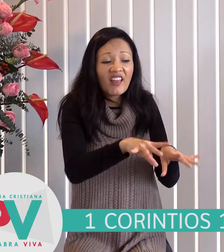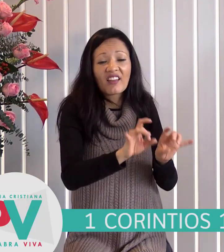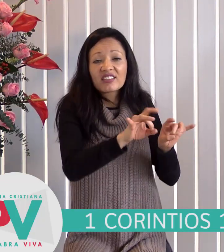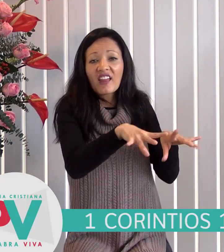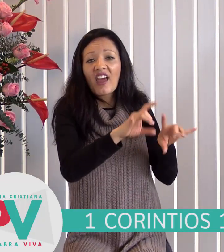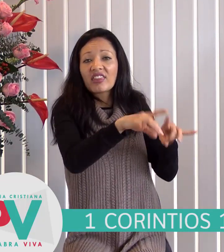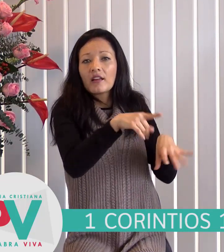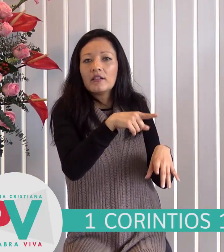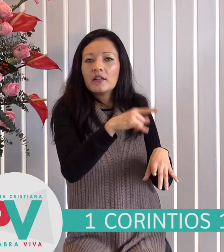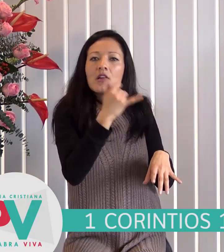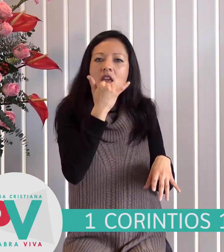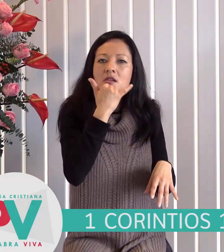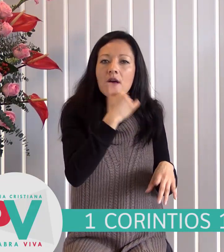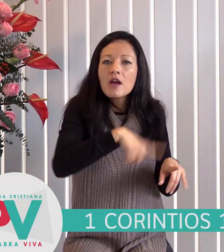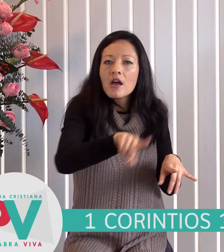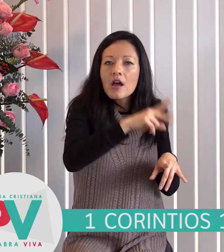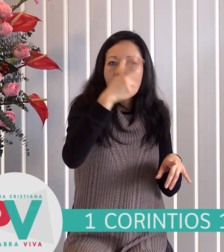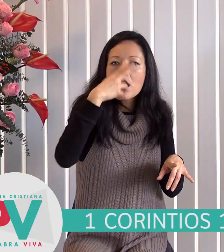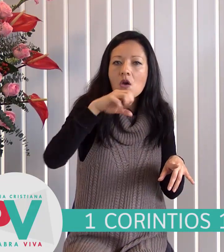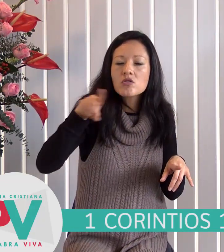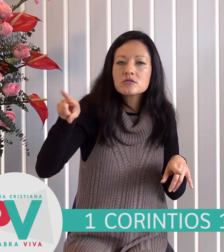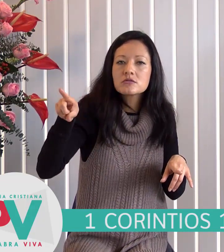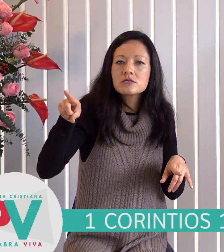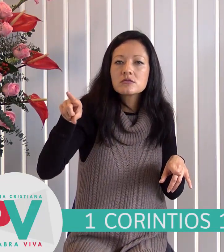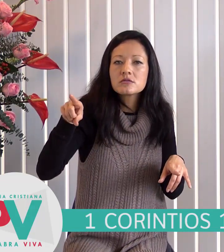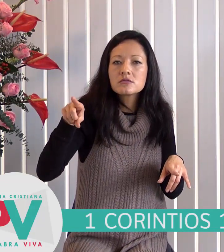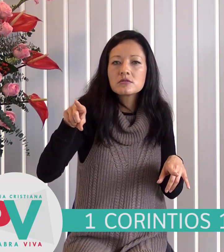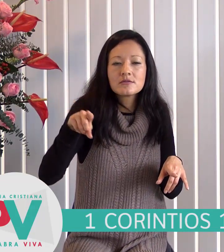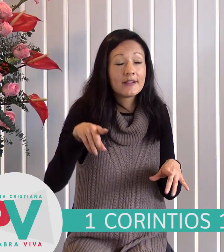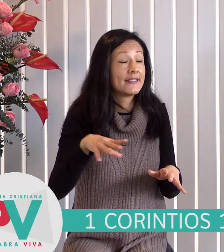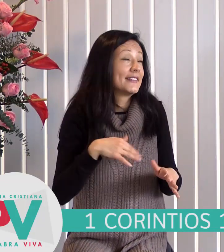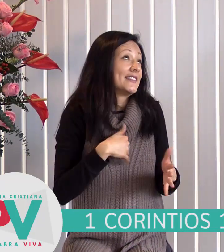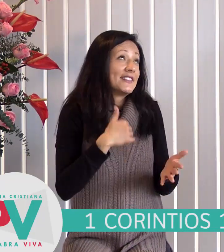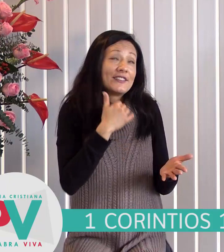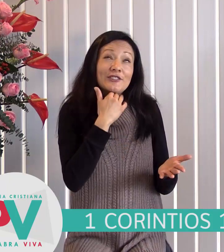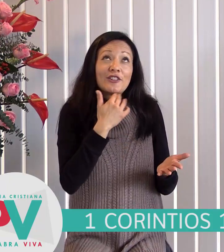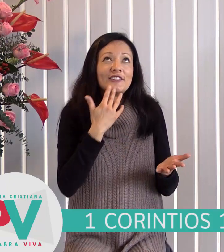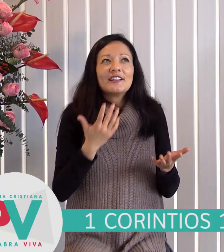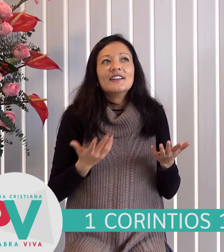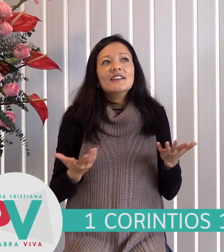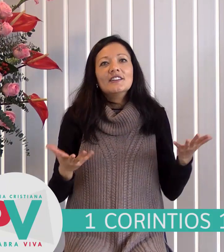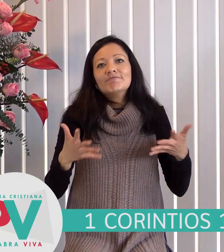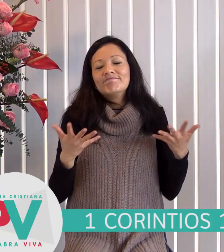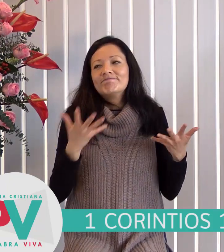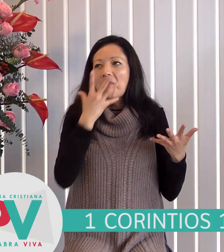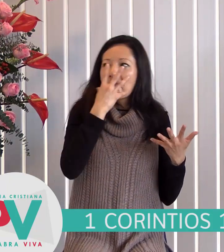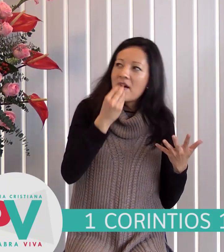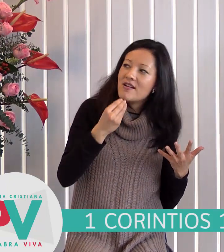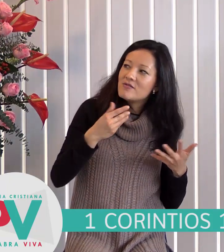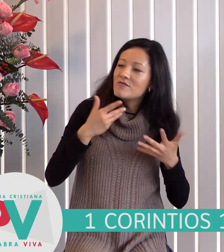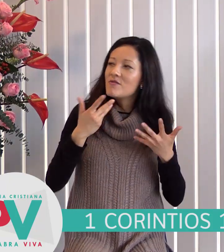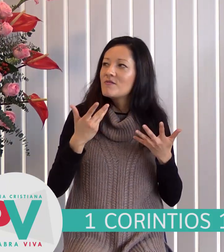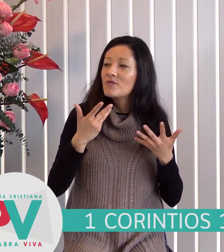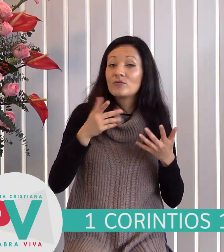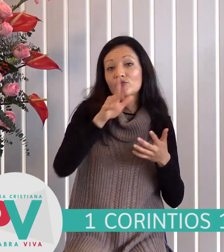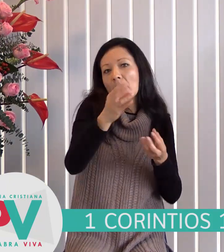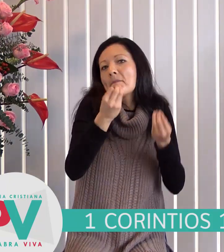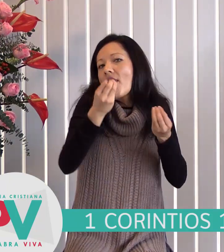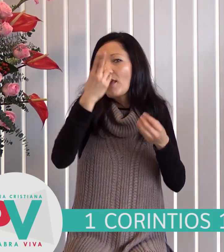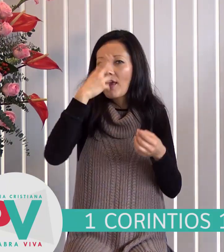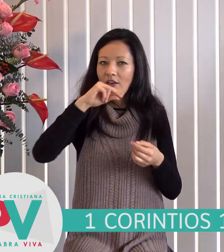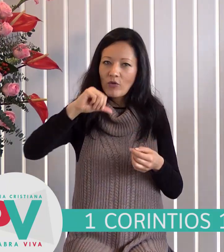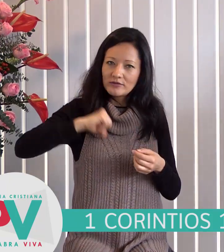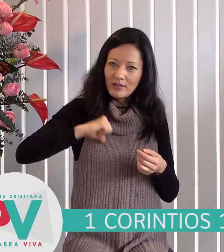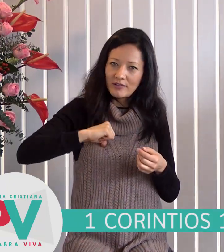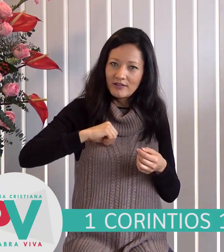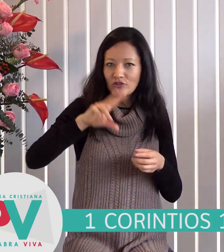Y entonces los niños, ¿qué pasa? Yo no sé si hay mayor maldad. Yo no entiendo para qué se puso usted a tener hijos